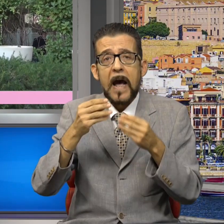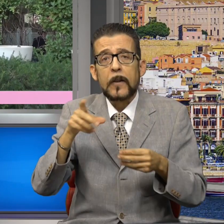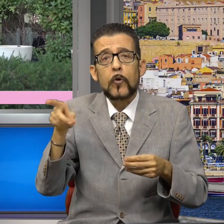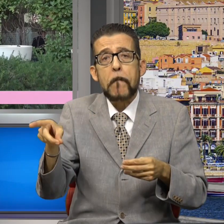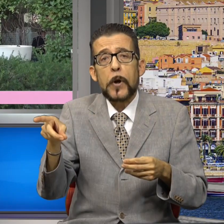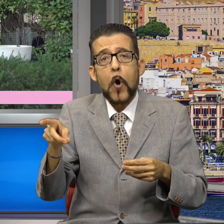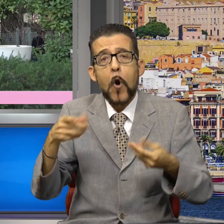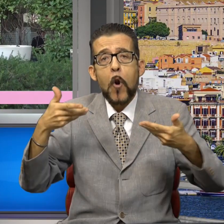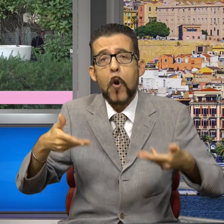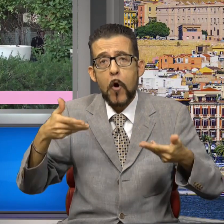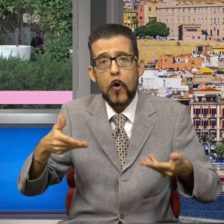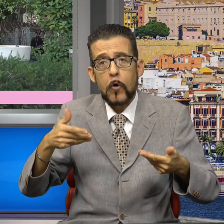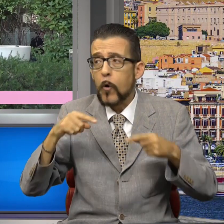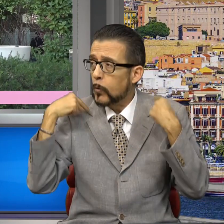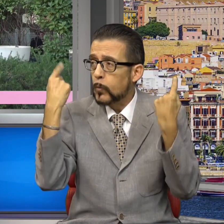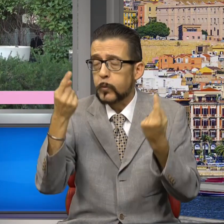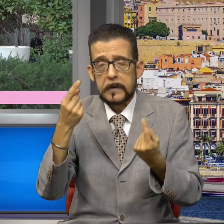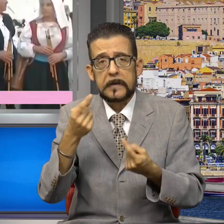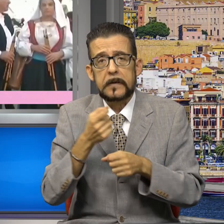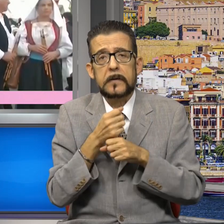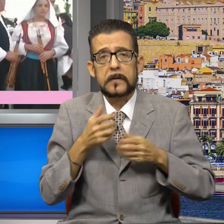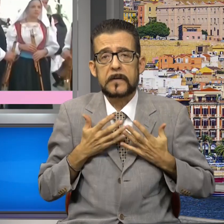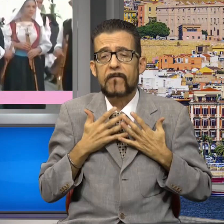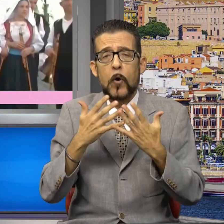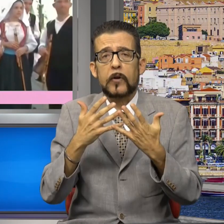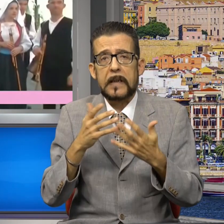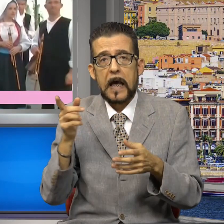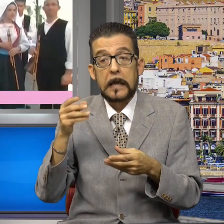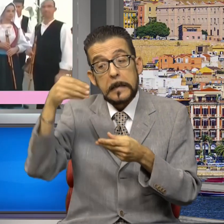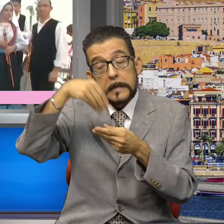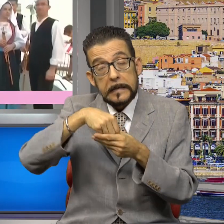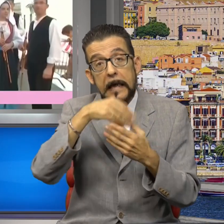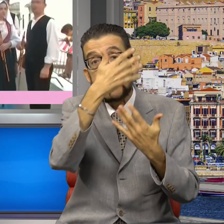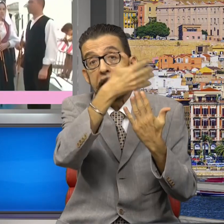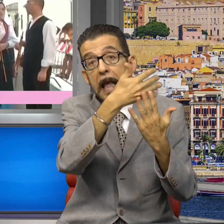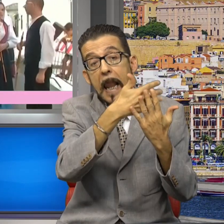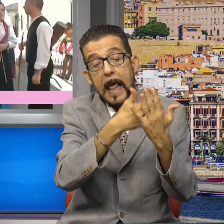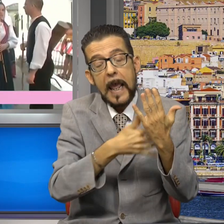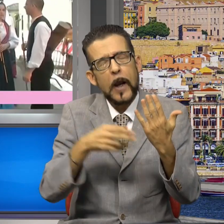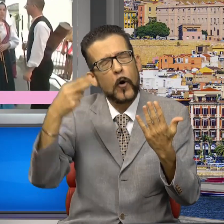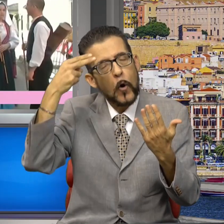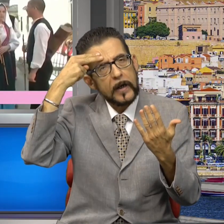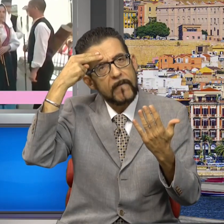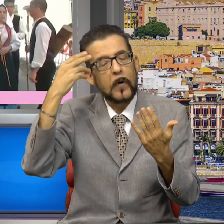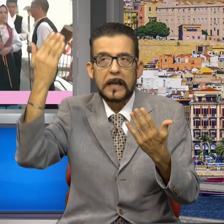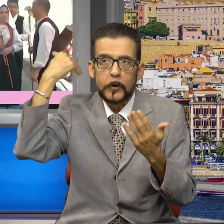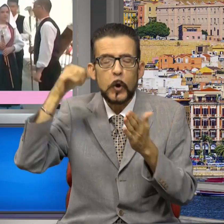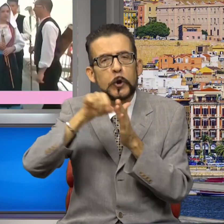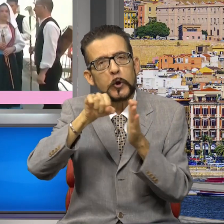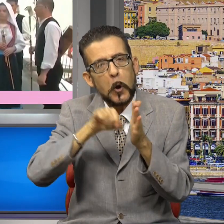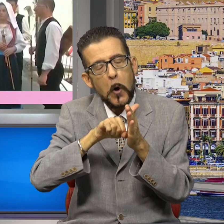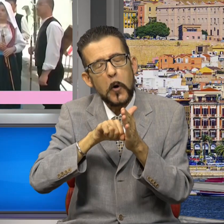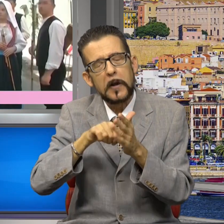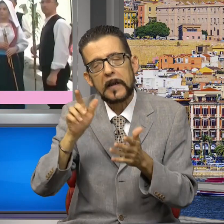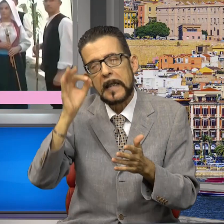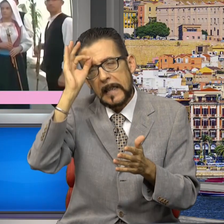altri componenti per la realizzazione di questo grande evento. Essere inseriti nell'elenco delle rievocazioni storiche è un grande riconoscimento per tutto questo